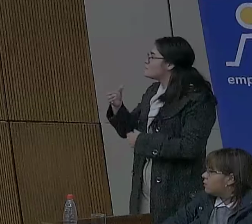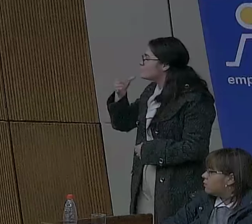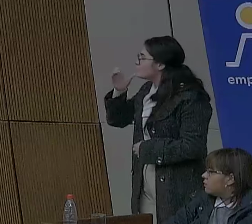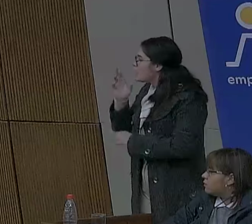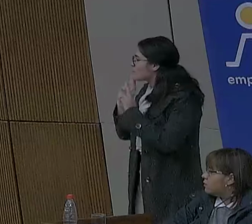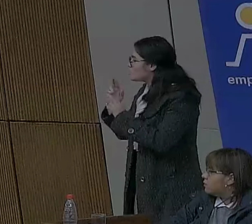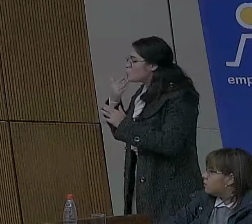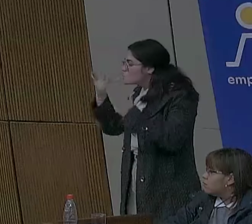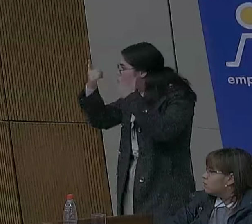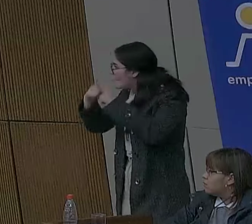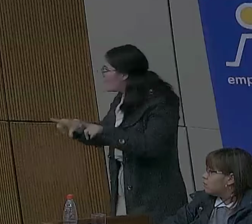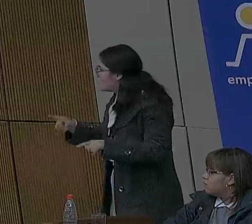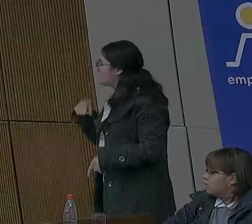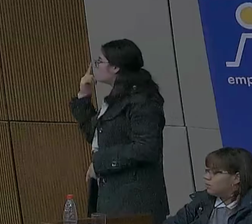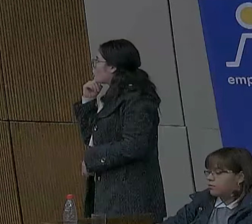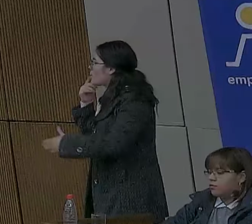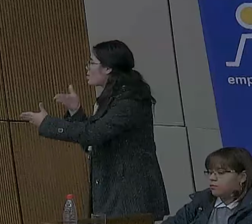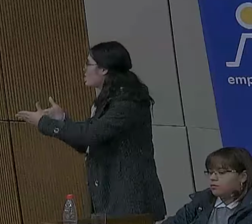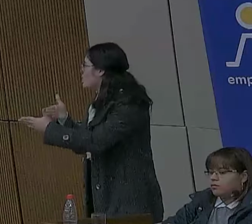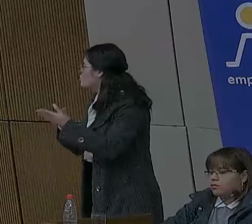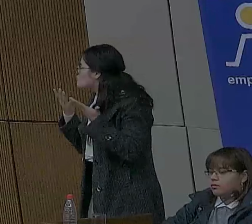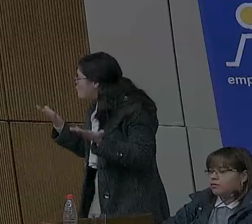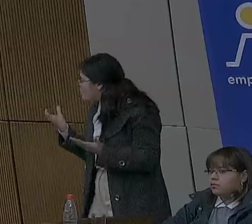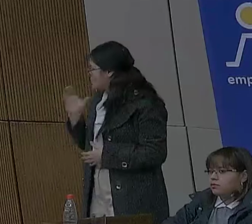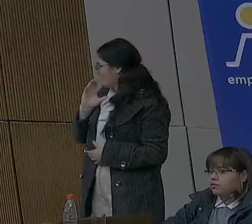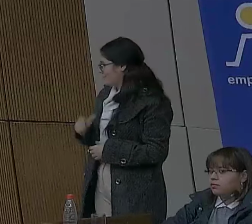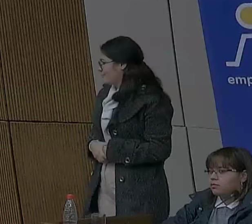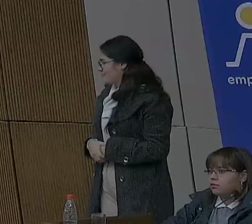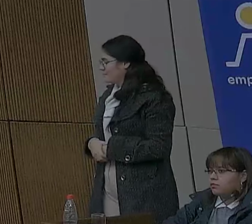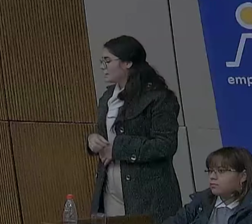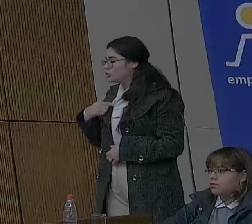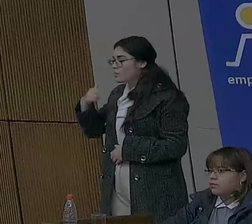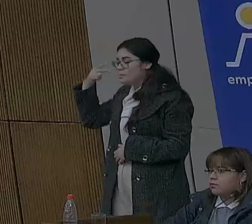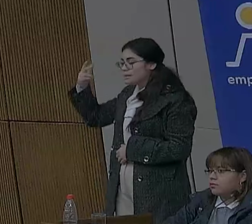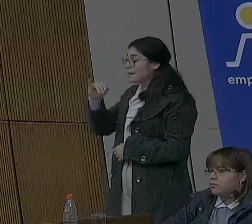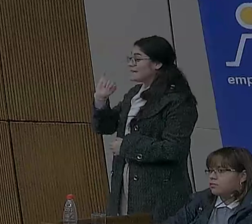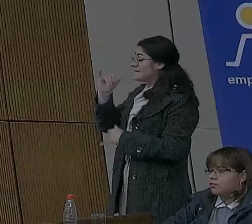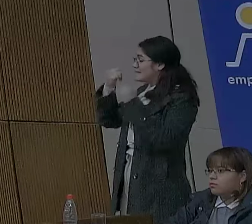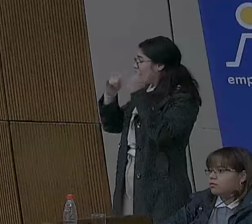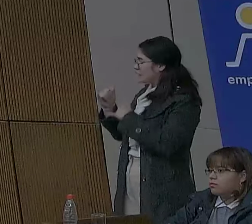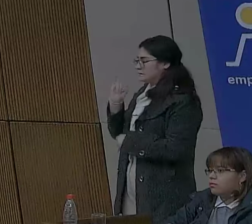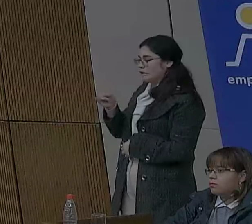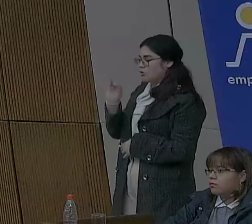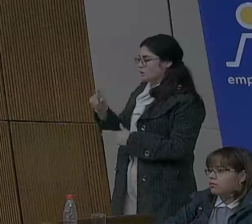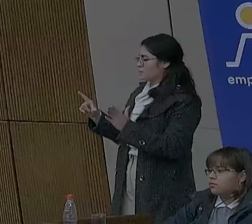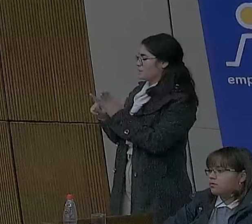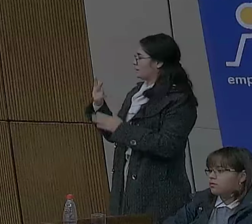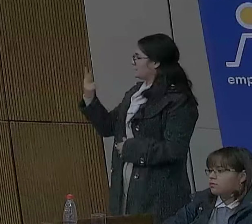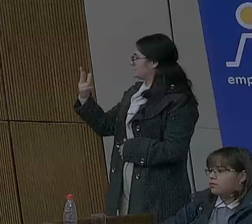uno nomás está ahí. Y hay mucho compromiso porque hay muchas personas que están ahí a ayudar, están a visitar la empresa y eso, dice. Entonces ella